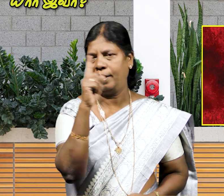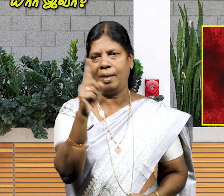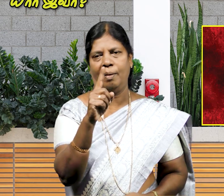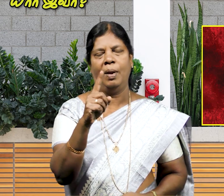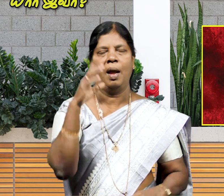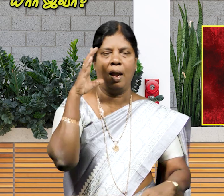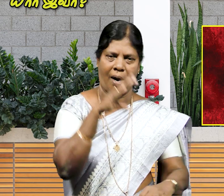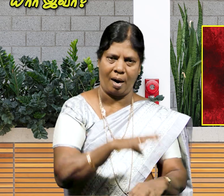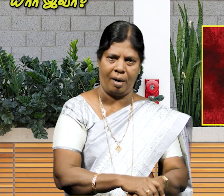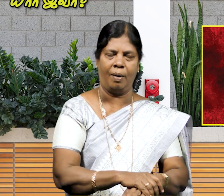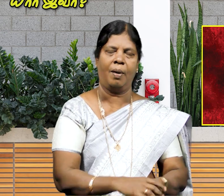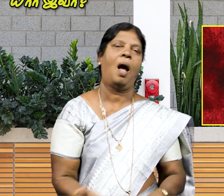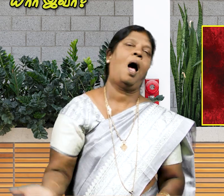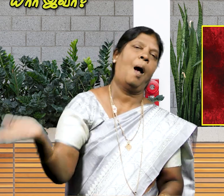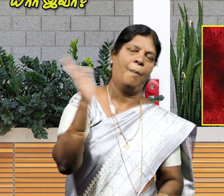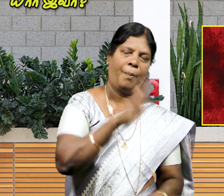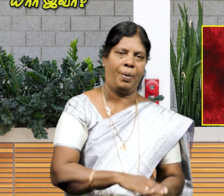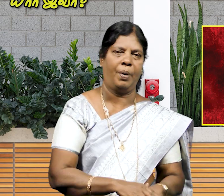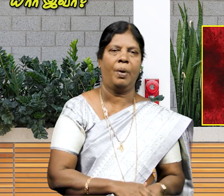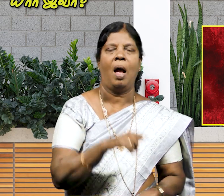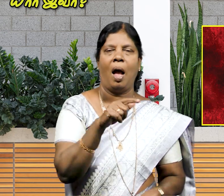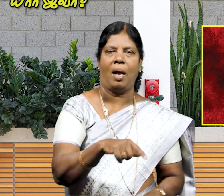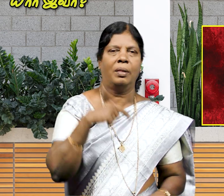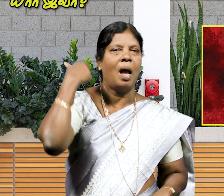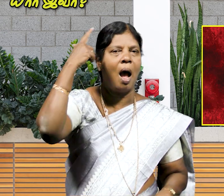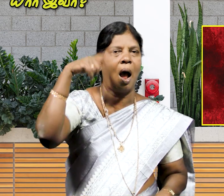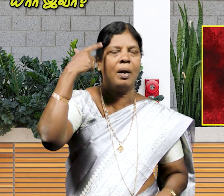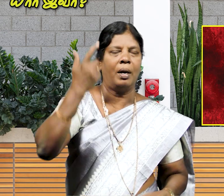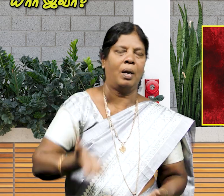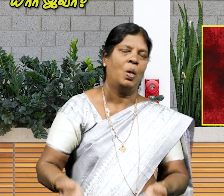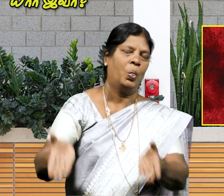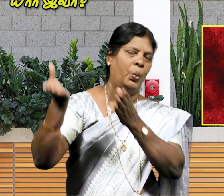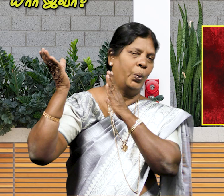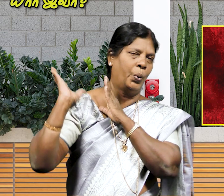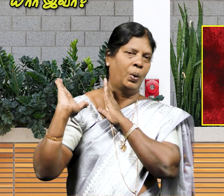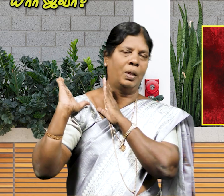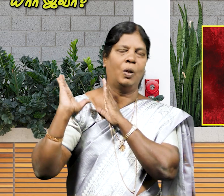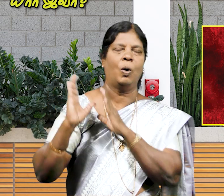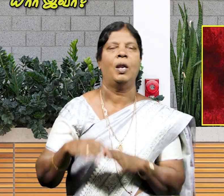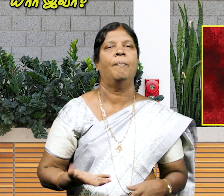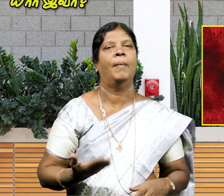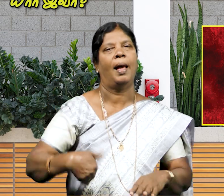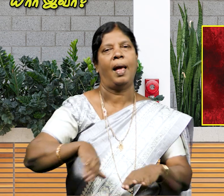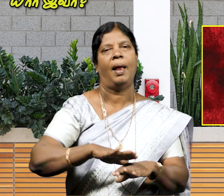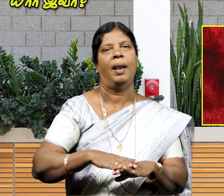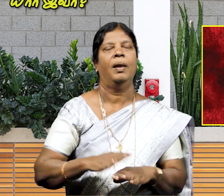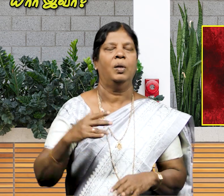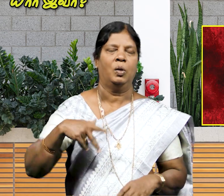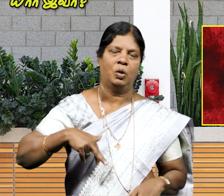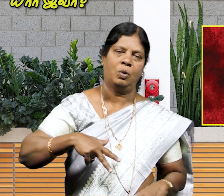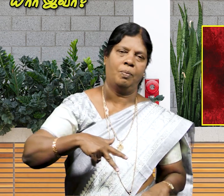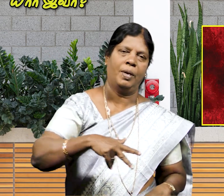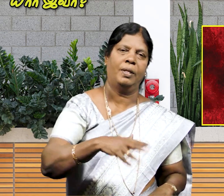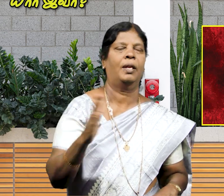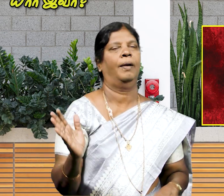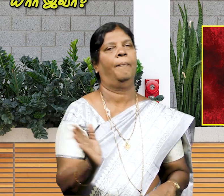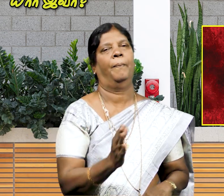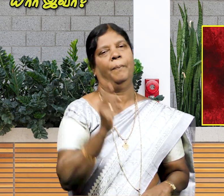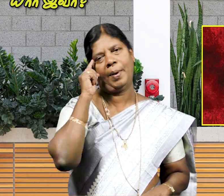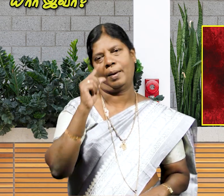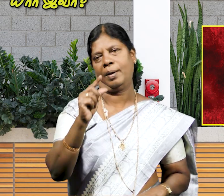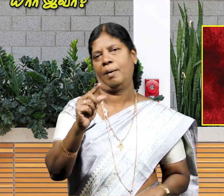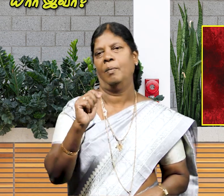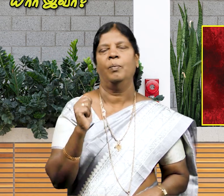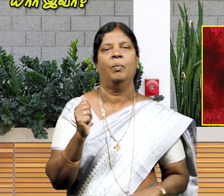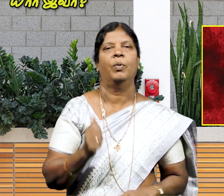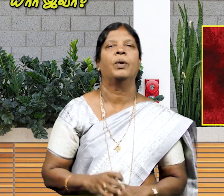மட்டுமல்ல, கண்டுபிடித்ததற்கு அப்புறமாக அந்த ஆட்டை தூக்கி தனது தோளிலே சுமந்து கொண்டு வருகிற